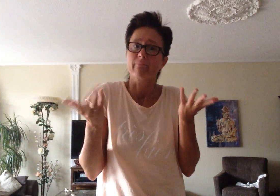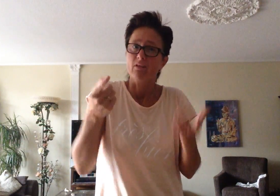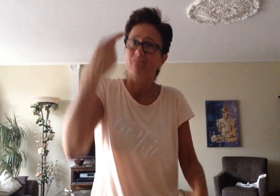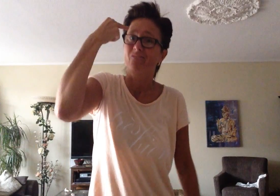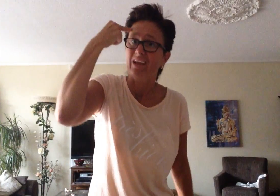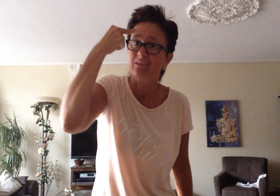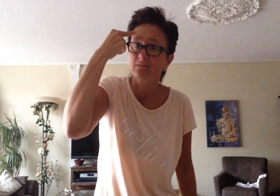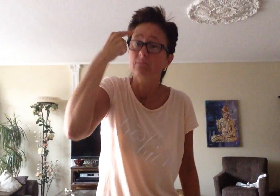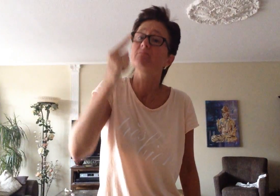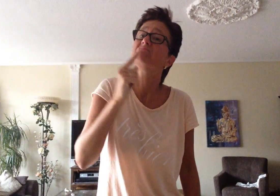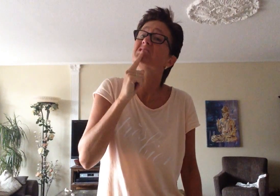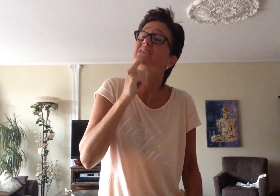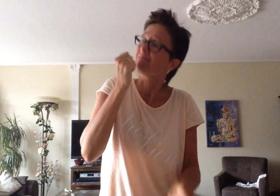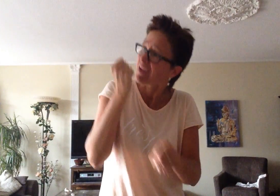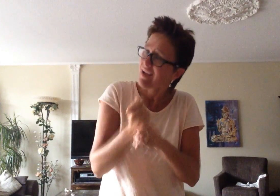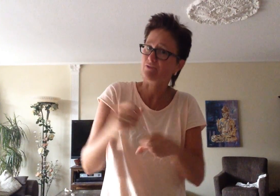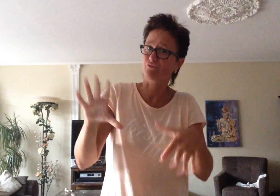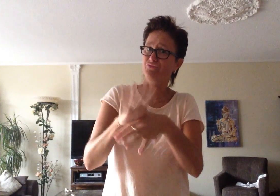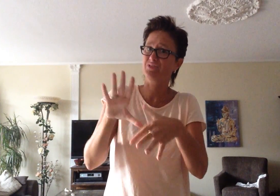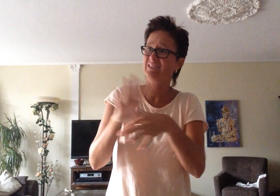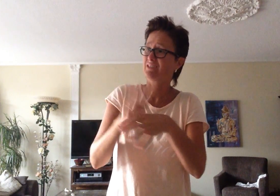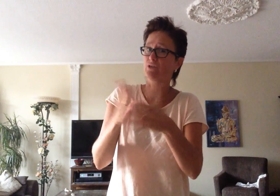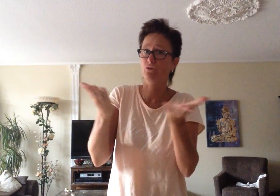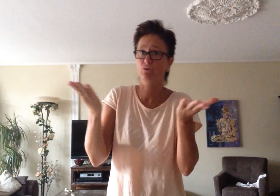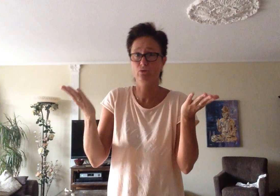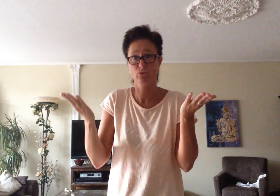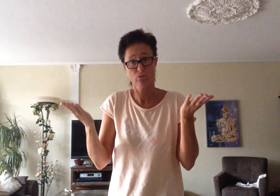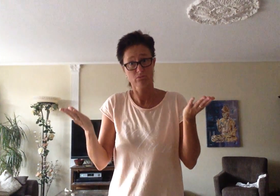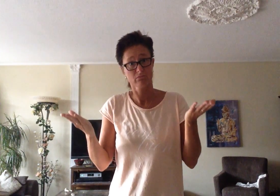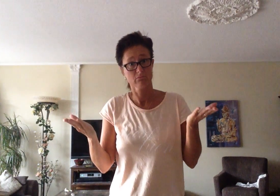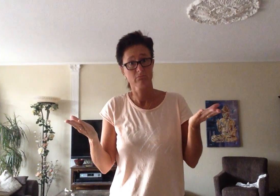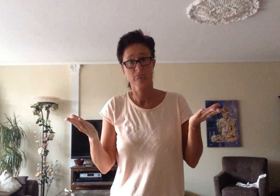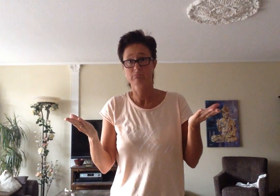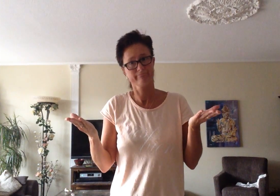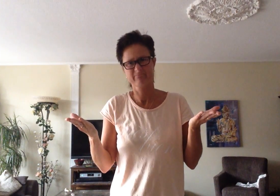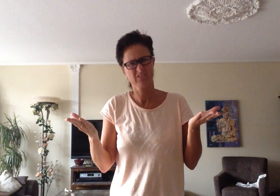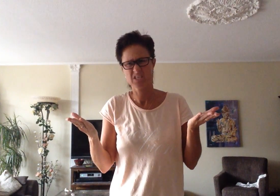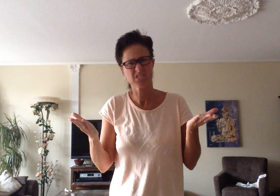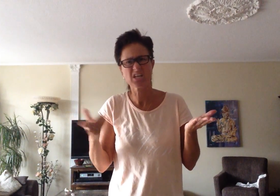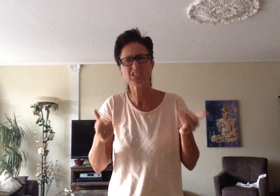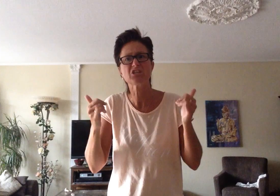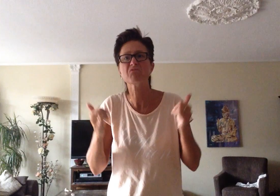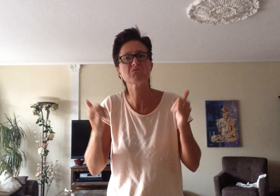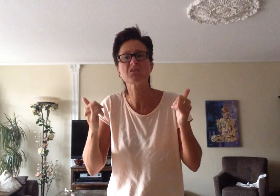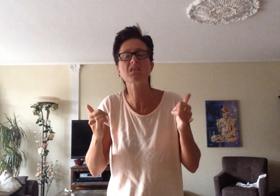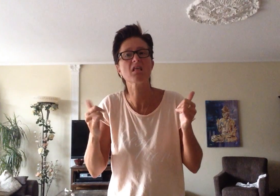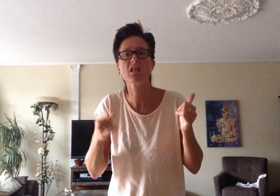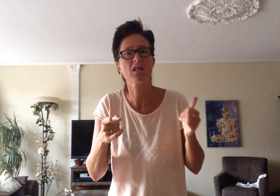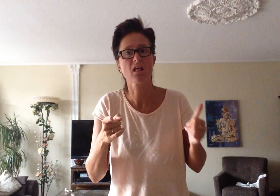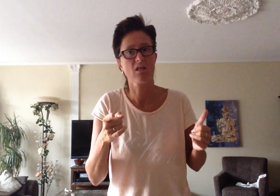geven, dan weet je pas wie echte vrienden zijn, maar het zijn er toch niet veel.